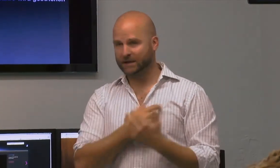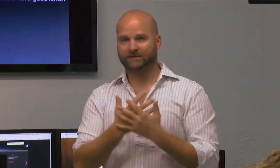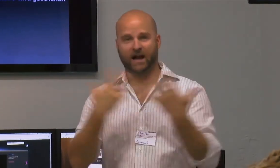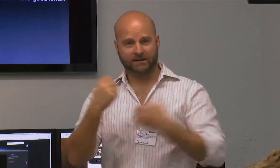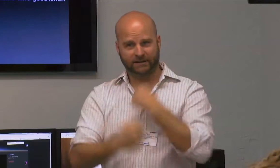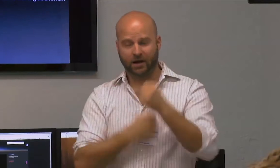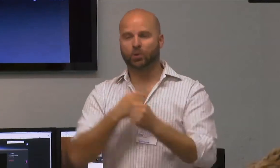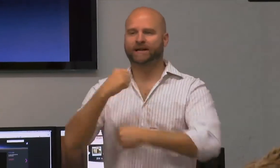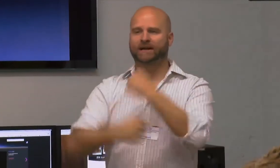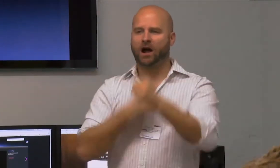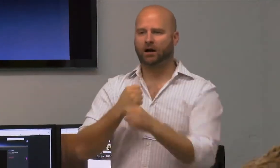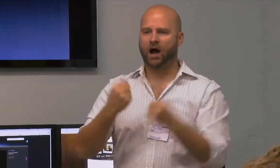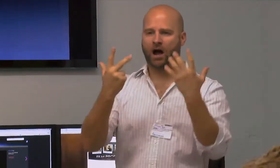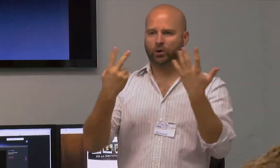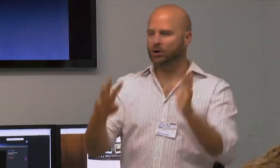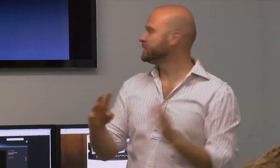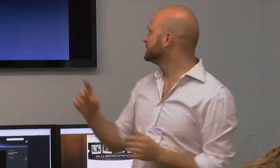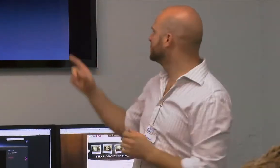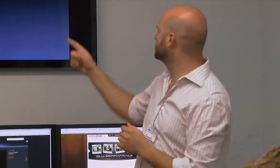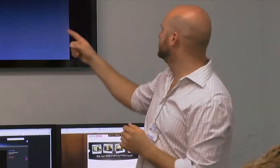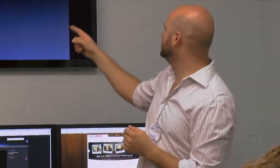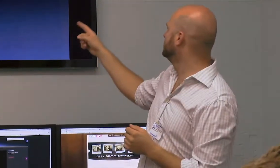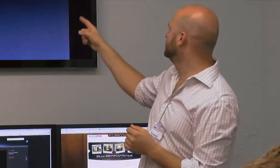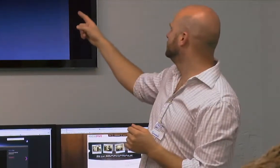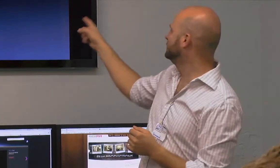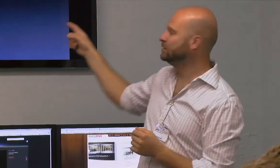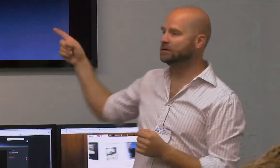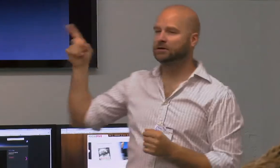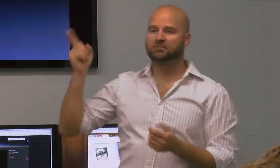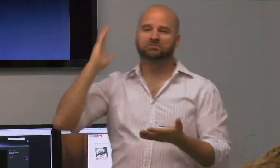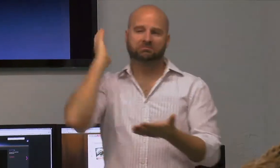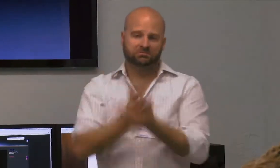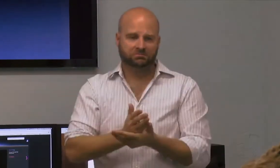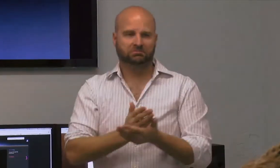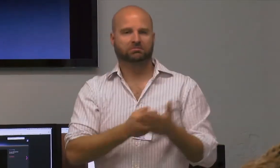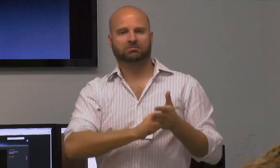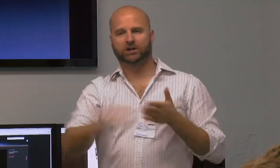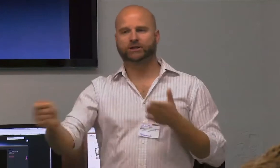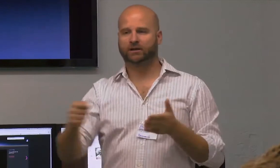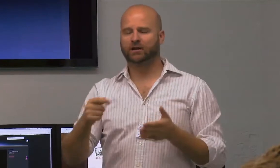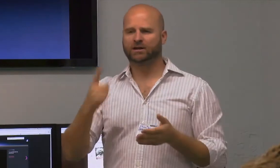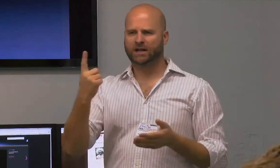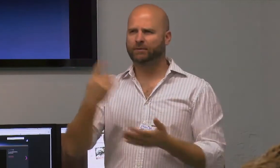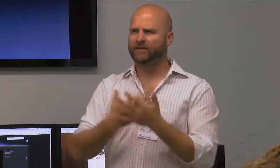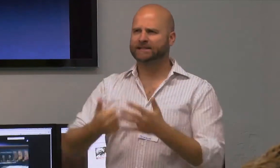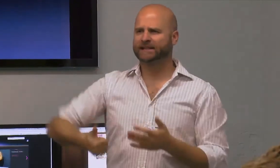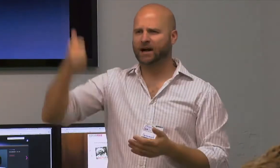aber zweimal ausgestrahlt. Und dann 1998 wurde einfach entschieden, dass man die ersatzlos